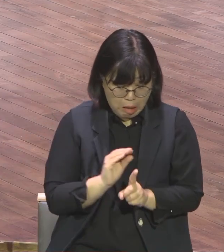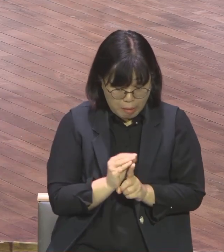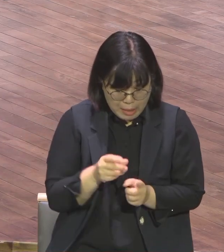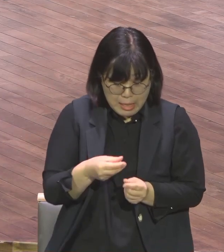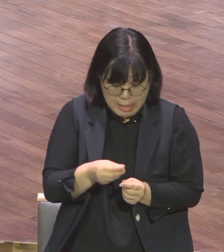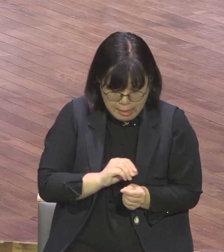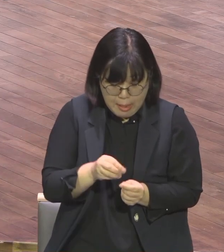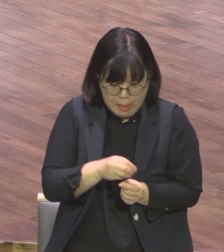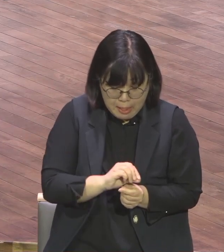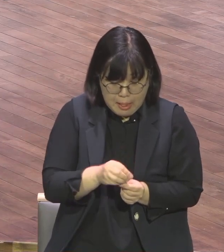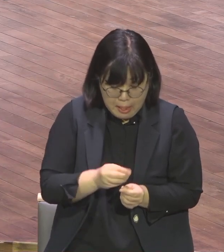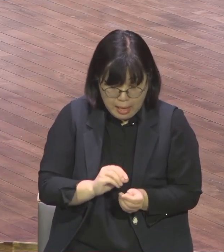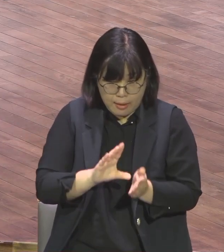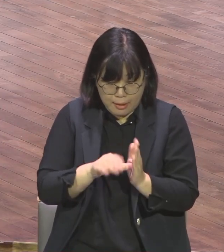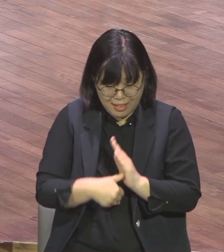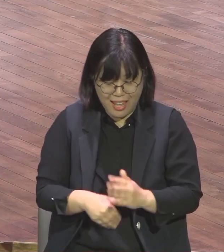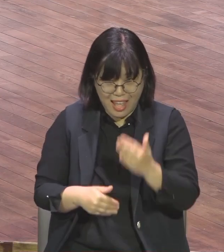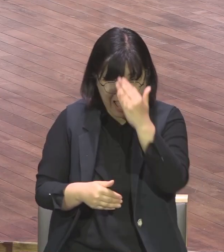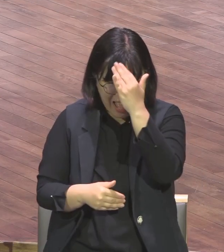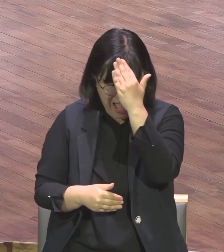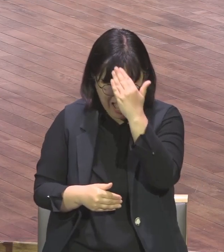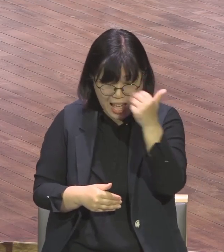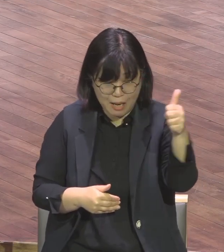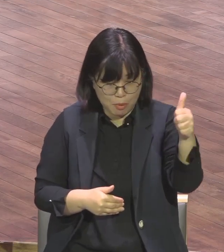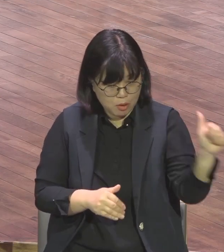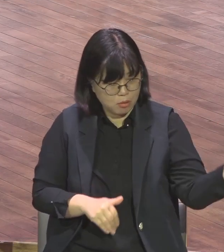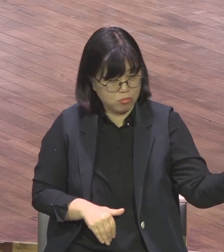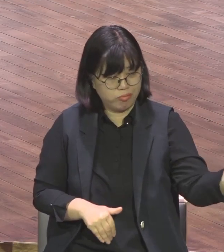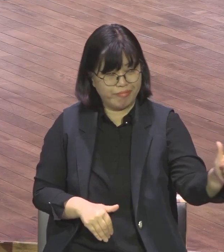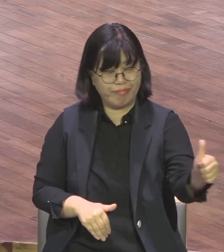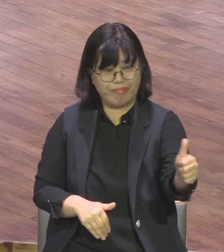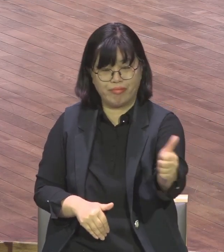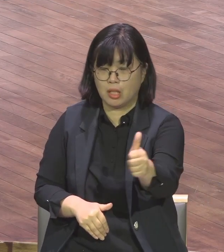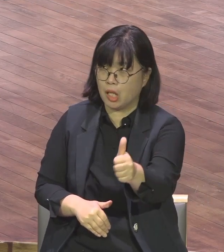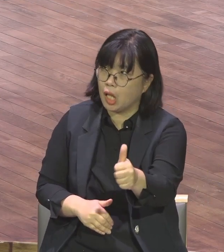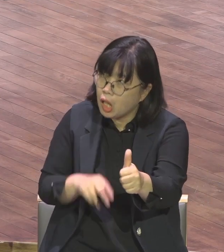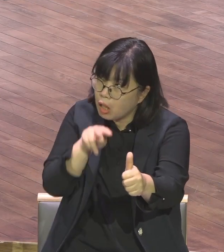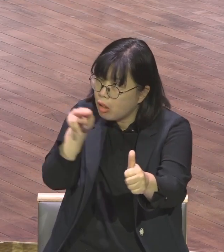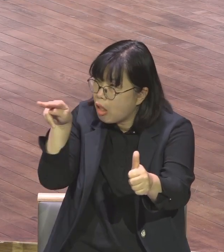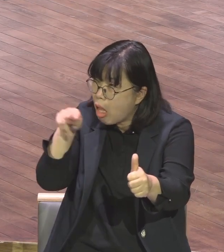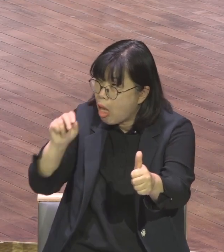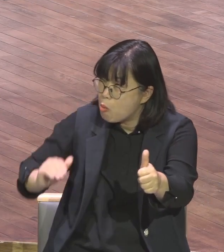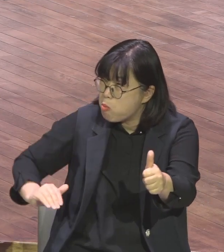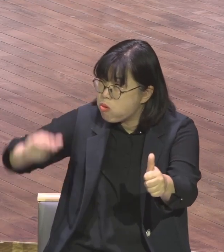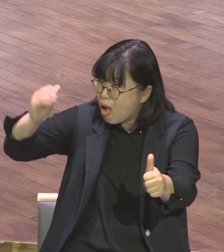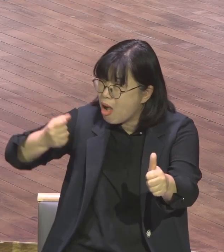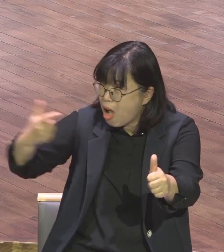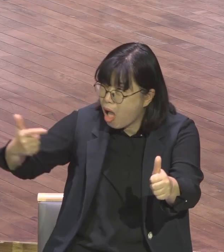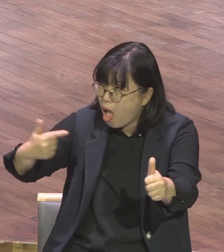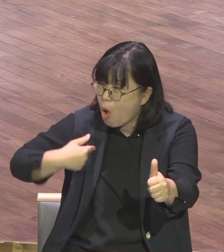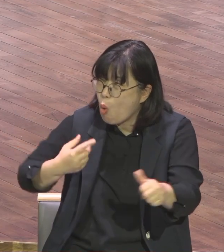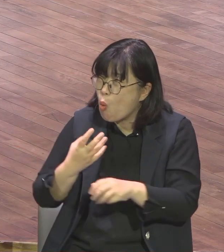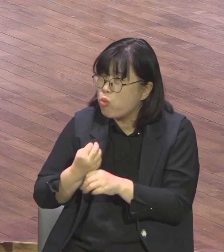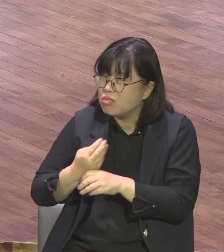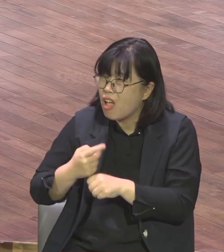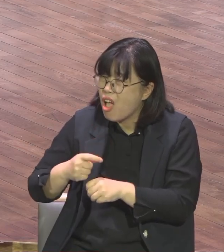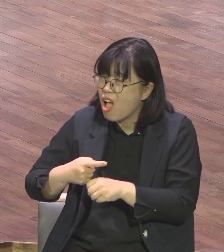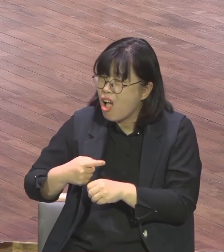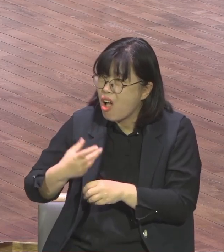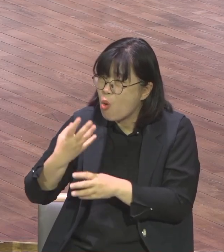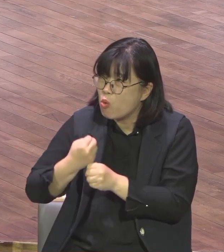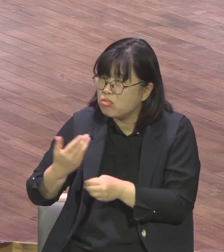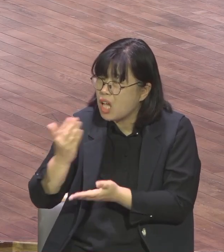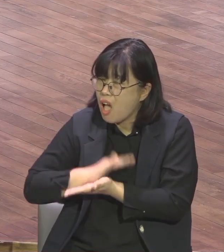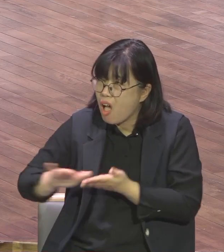남겼습니다. 저것을 언제 다 할까? 그렇게 말하고 지나가는데 할머니가